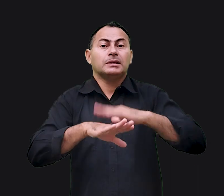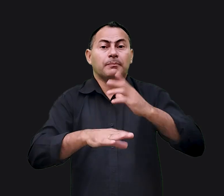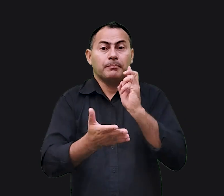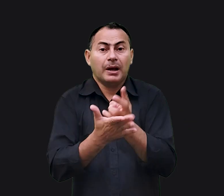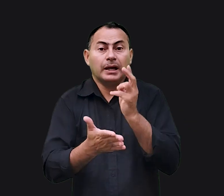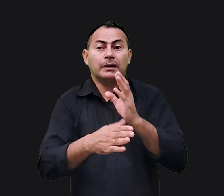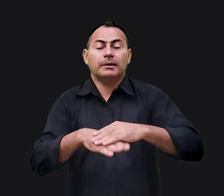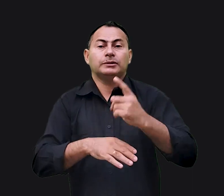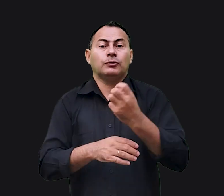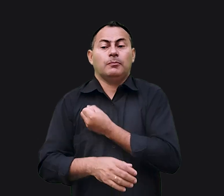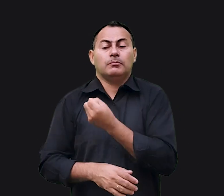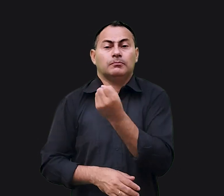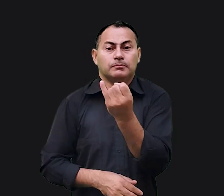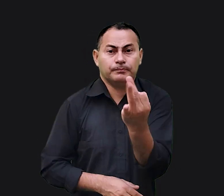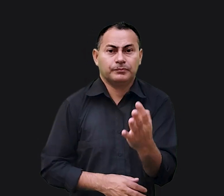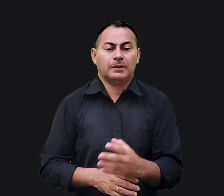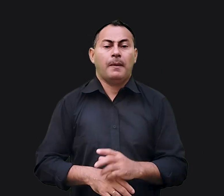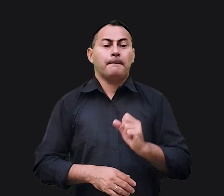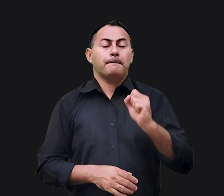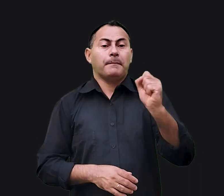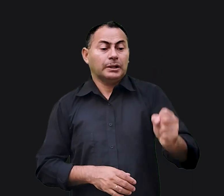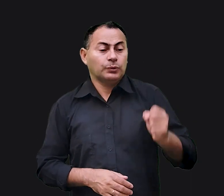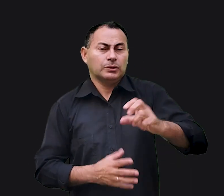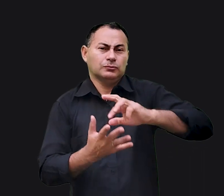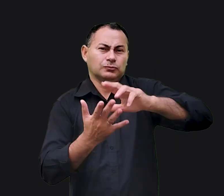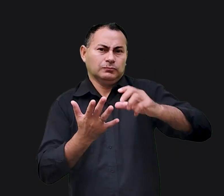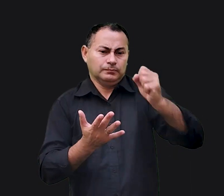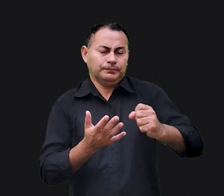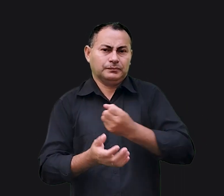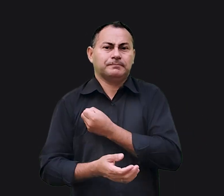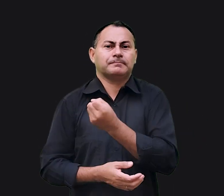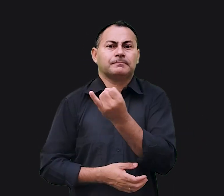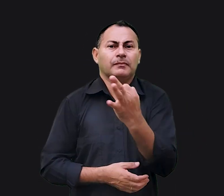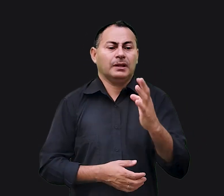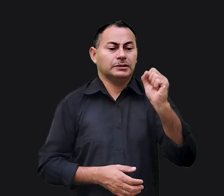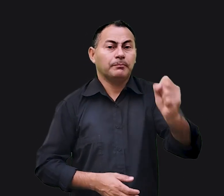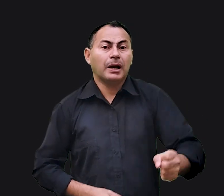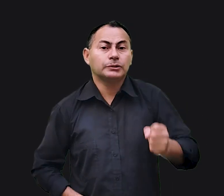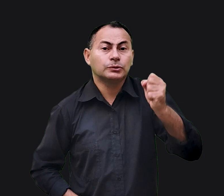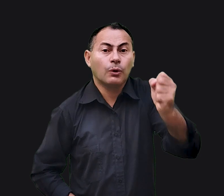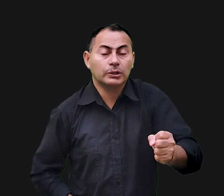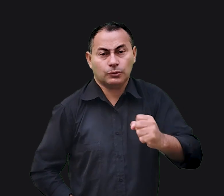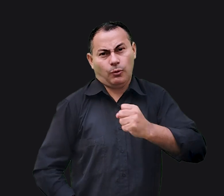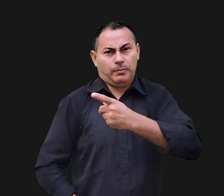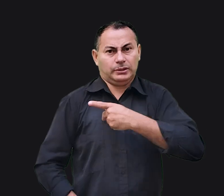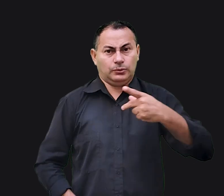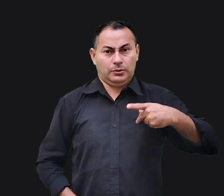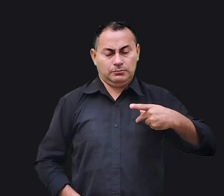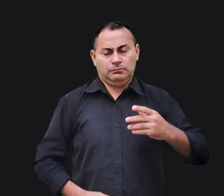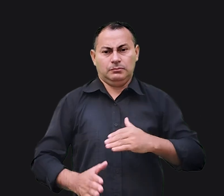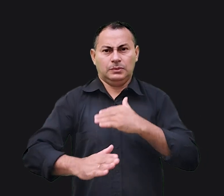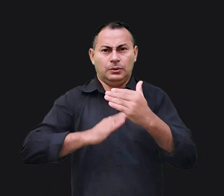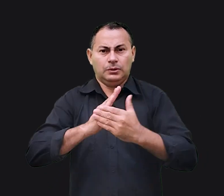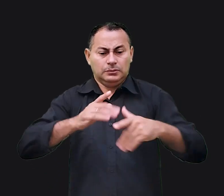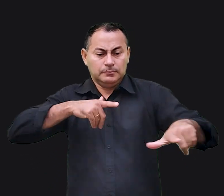pastor, plural, isso mesmo, pastores. Uma pluralidade de pastores. Todo o trabalho da igreja do Novo Testamento era